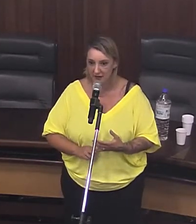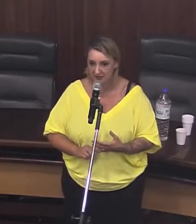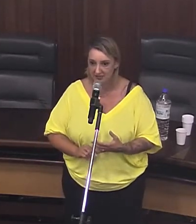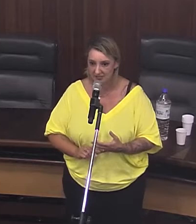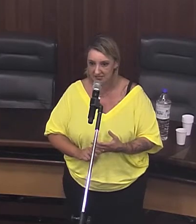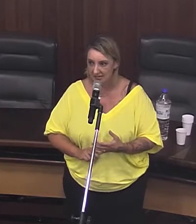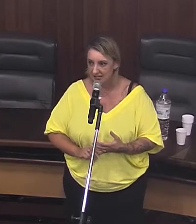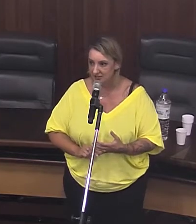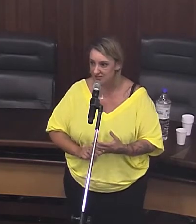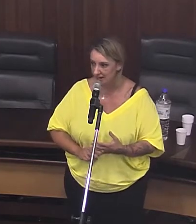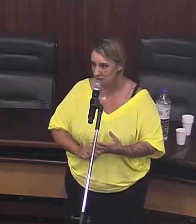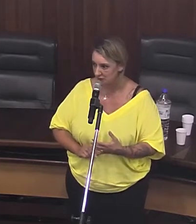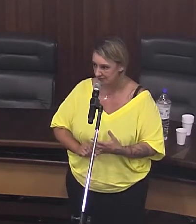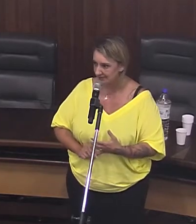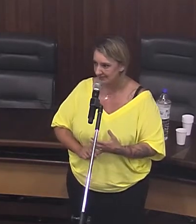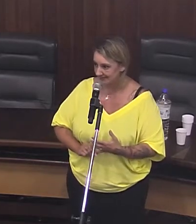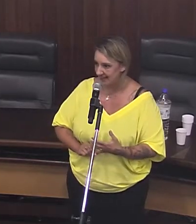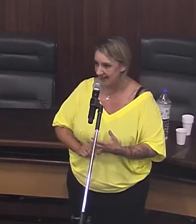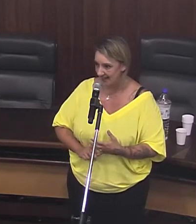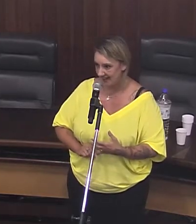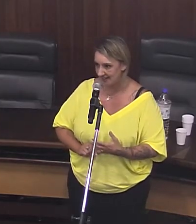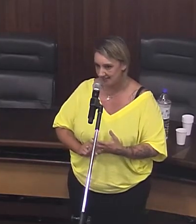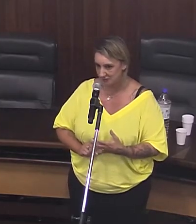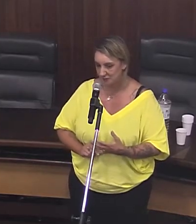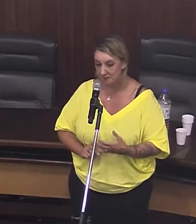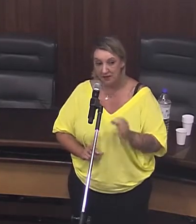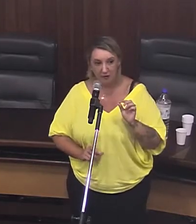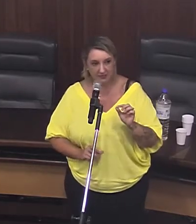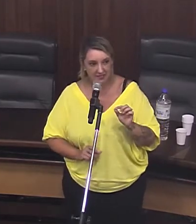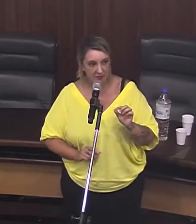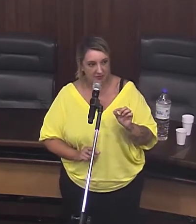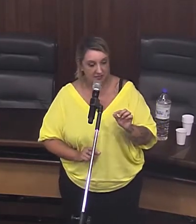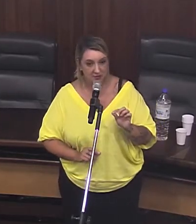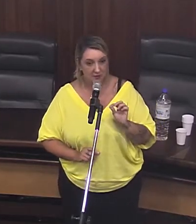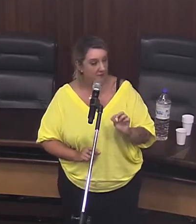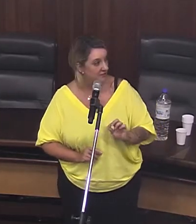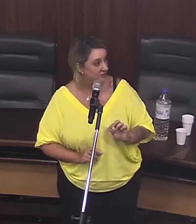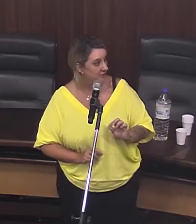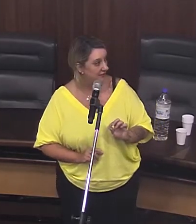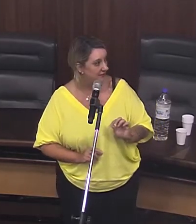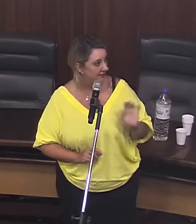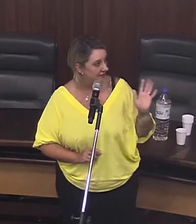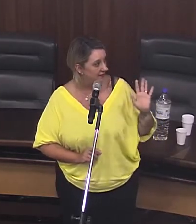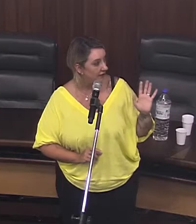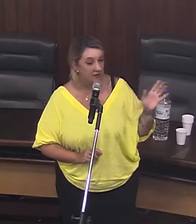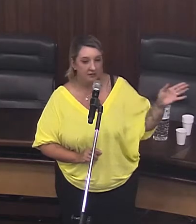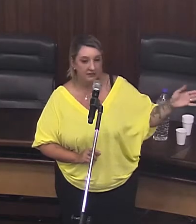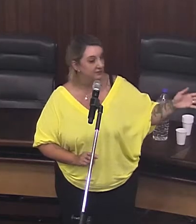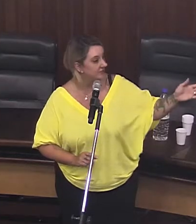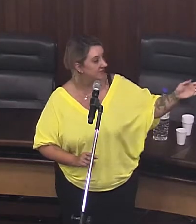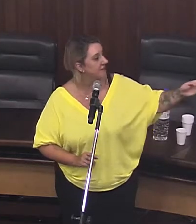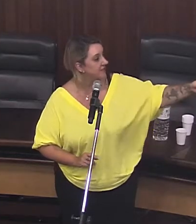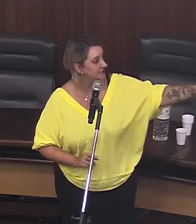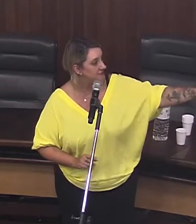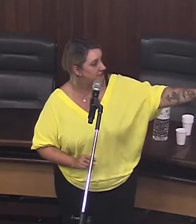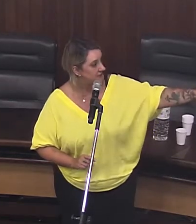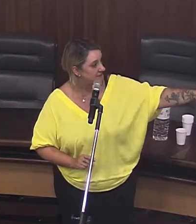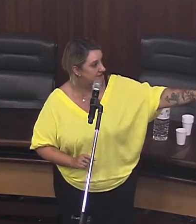falta de amor. Tá? É isso. Outra coisa, eu sou uma pessoa... gente, fecha essa porta.